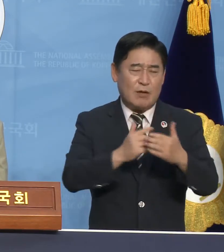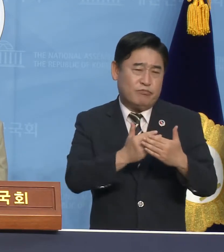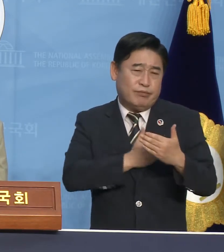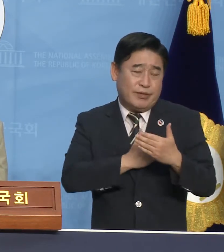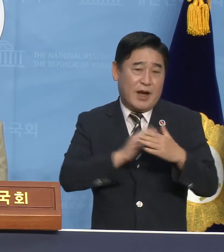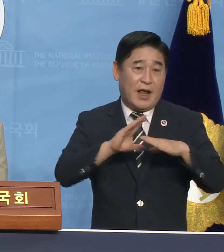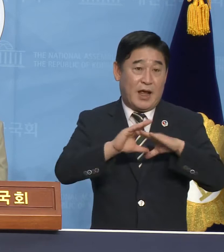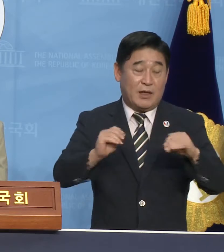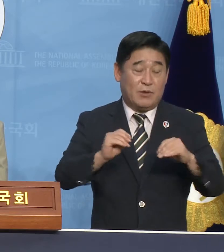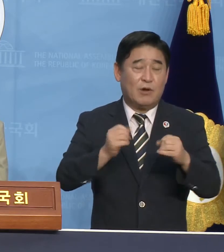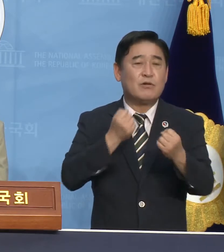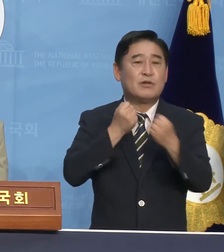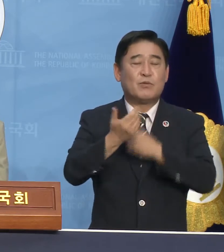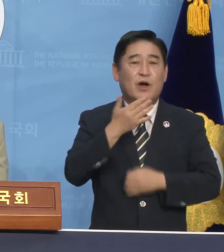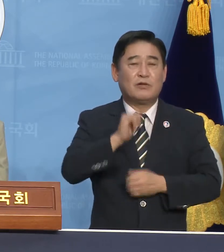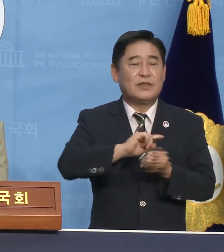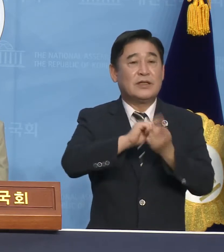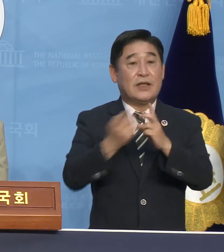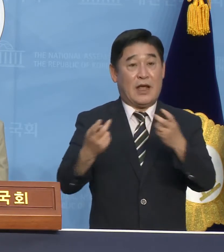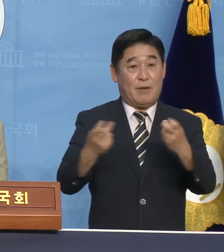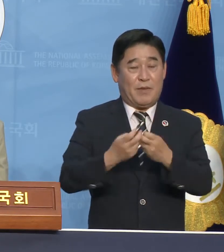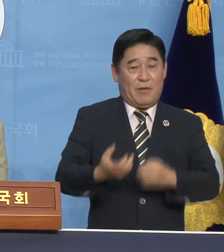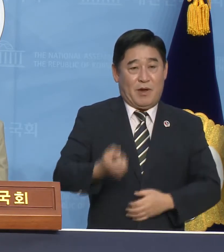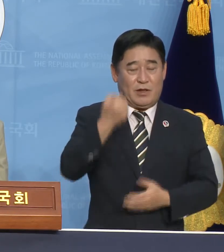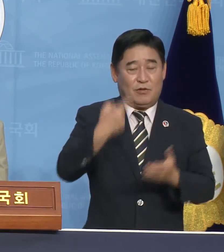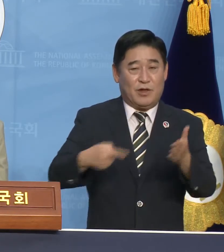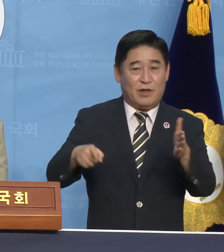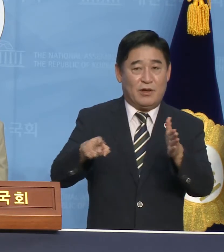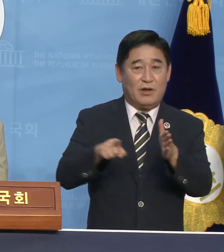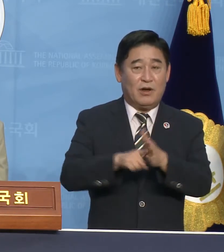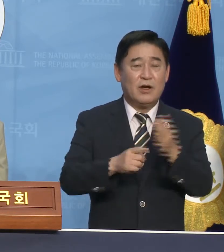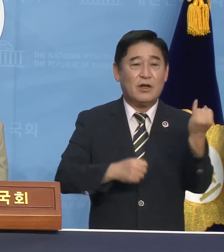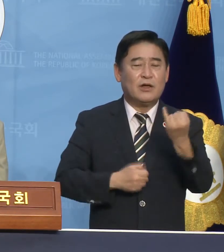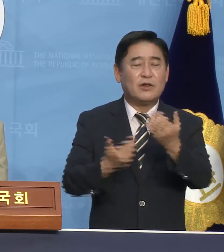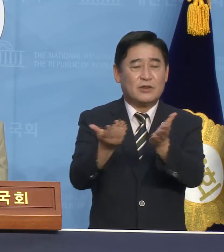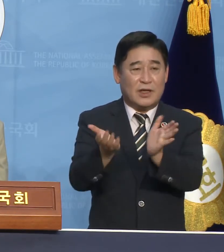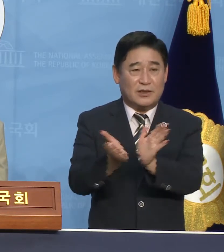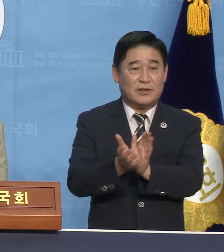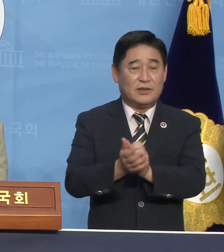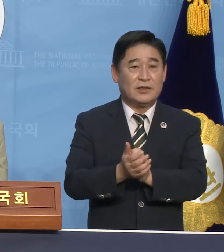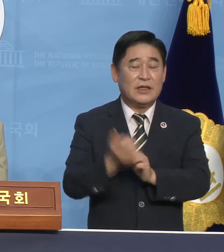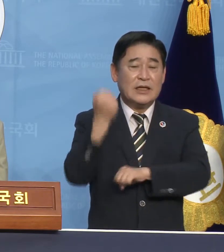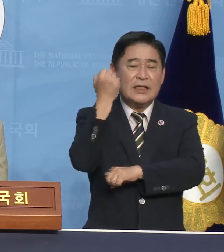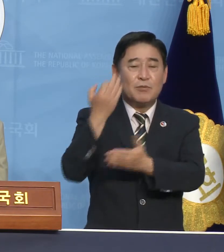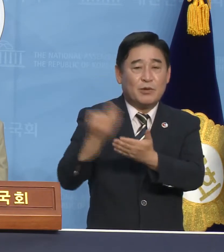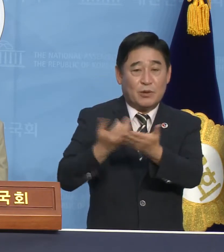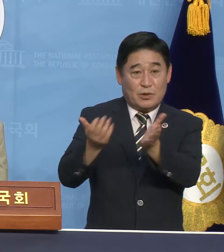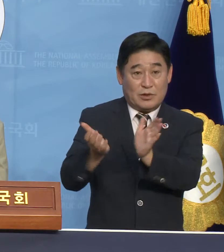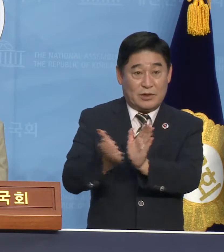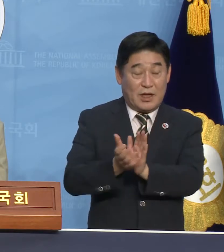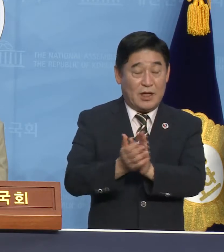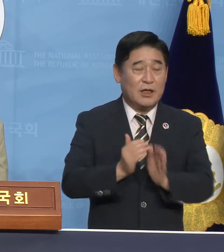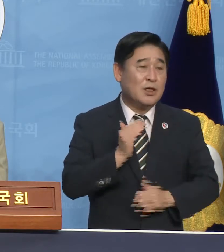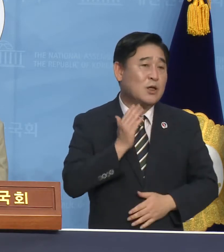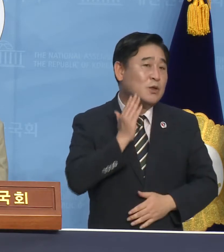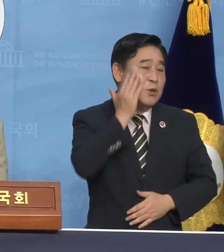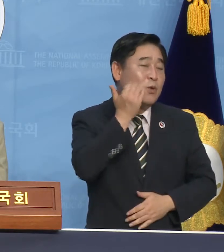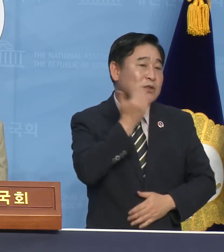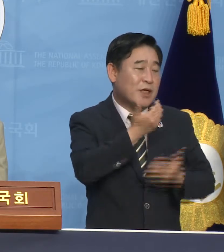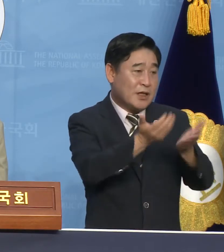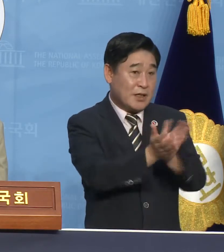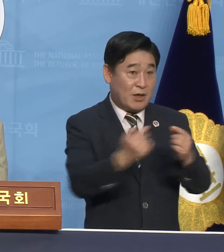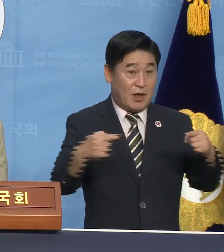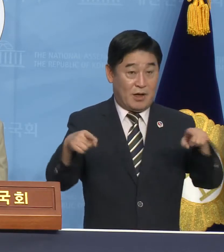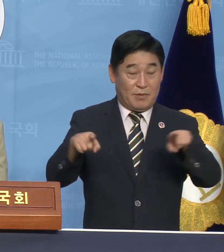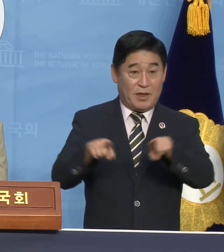수 있는 대안을 가질 수 있도록 여성의 당은 기본소득당, 녹색당과